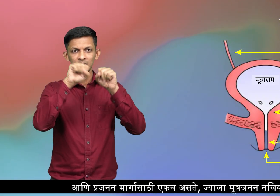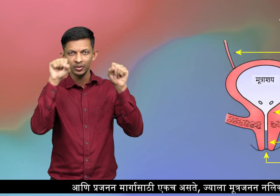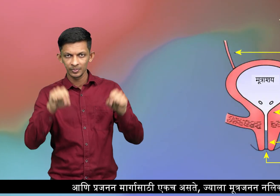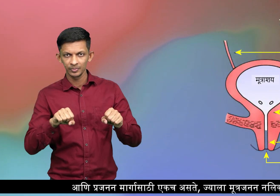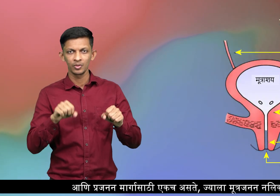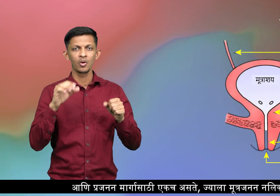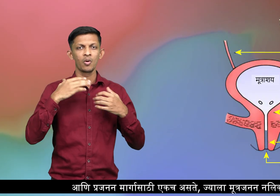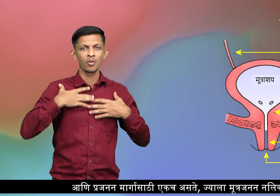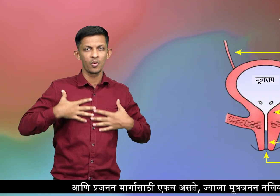नलिका म्हणतात.